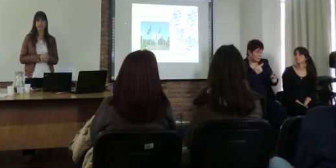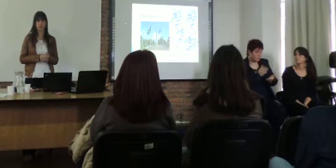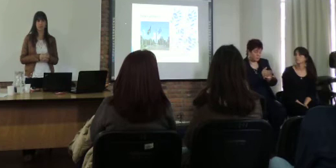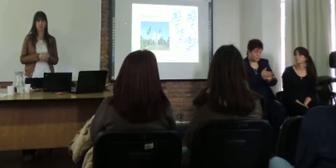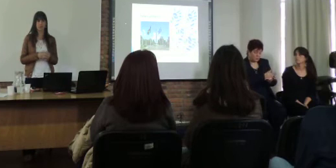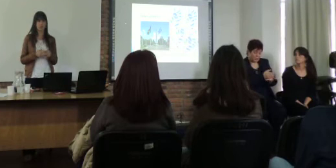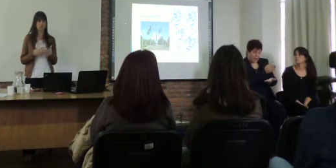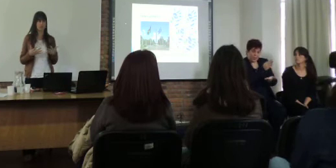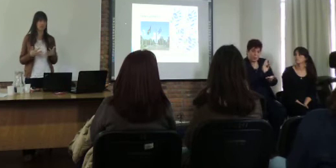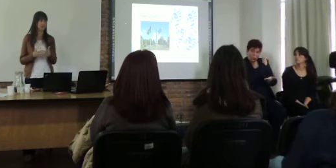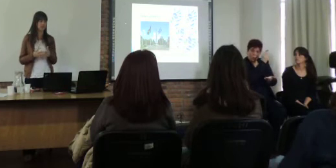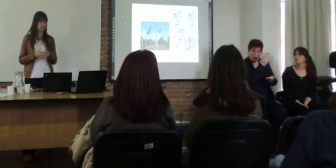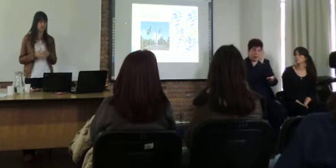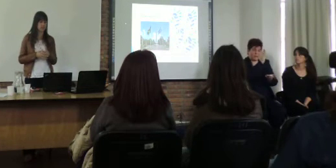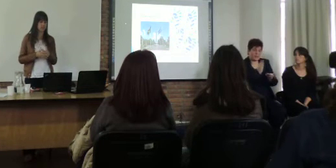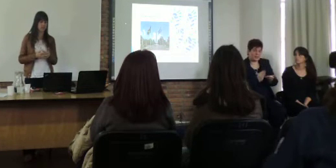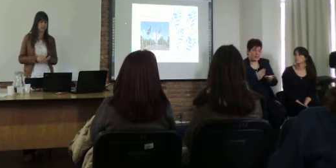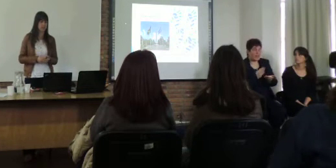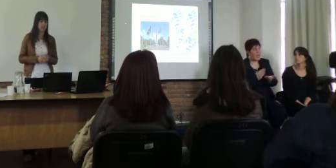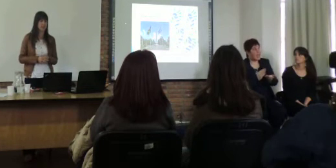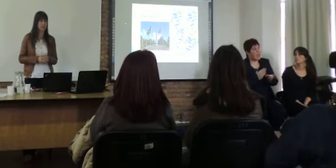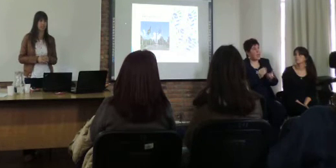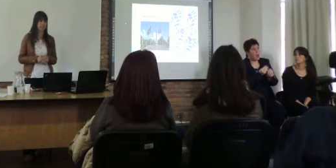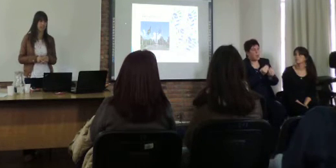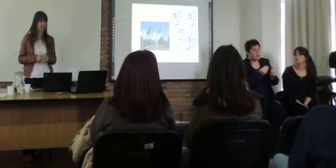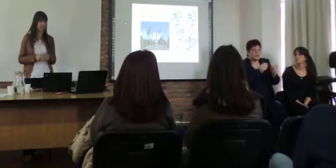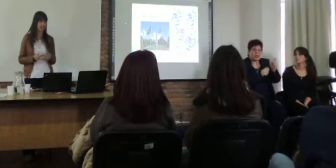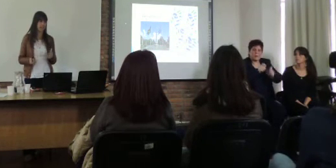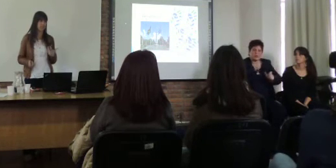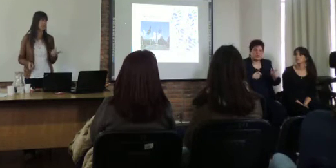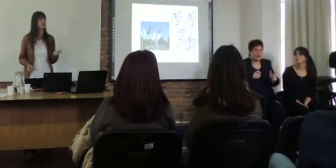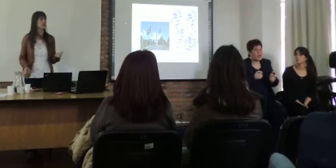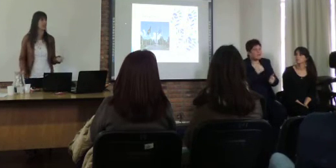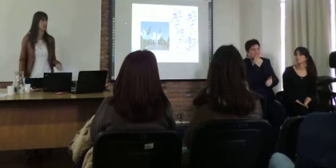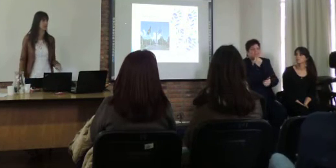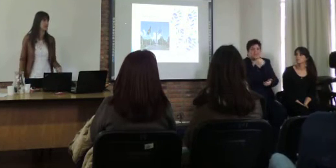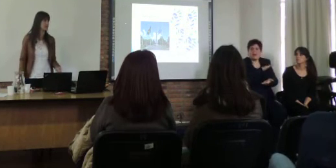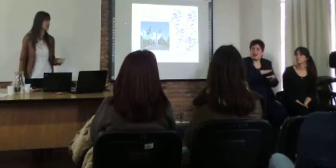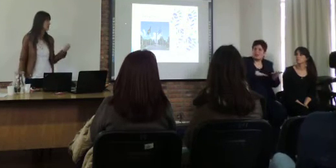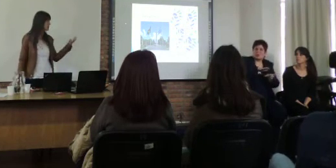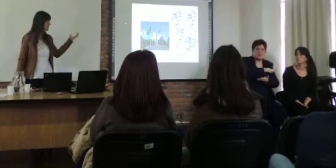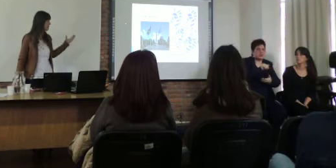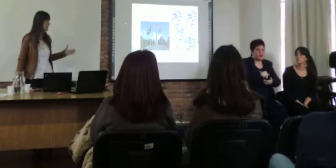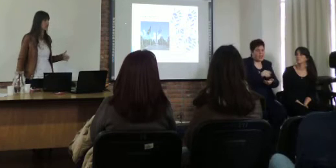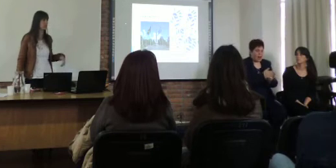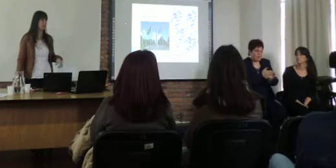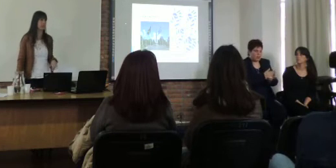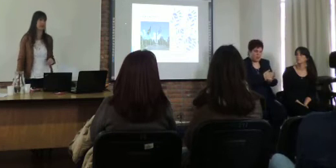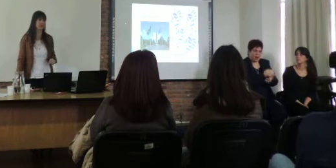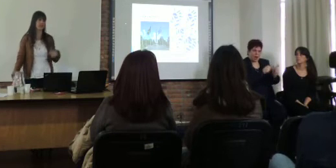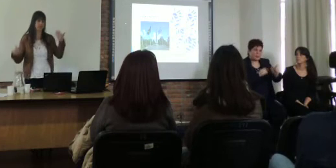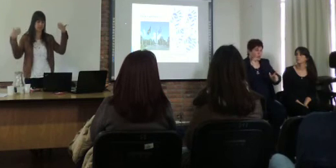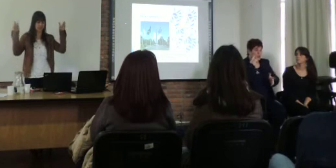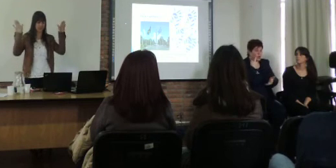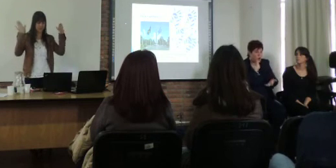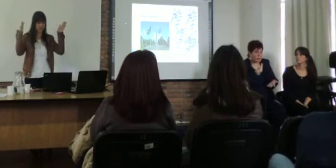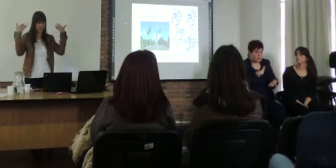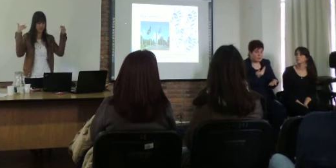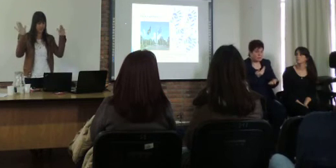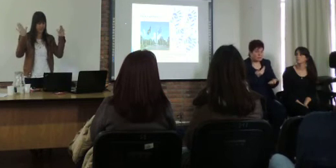país, talvez muitas pessoas não tenham noção do que é essa realidade que eu vou contar para vocês. Eu trouxe a imagem do Parque